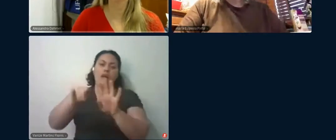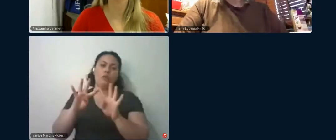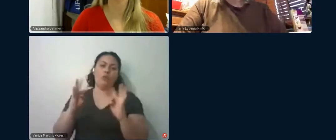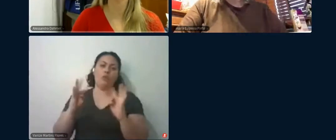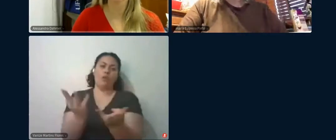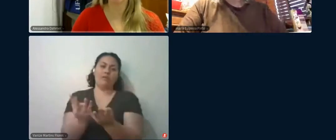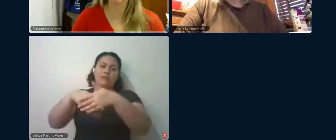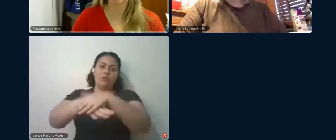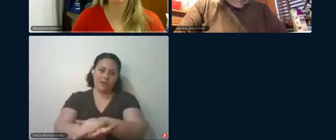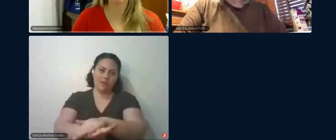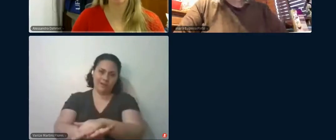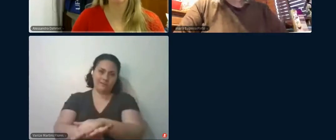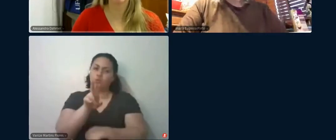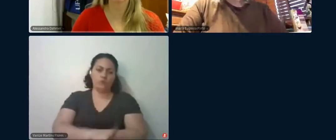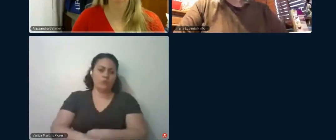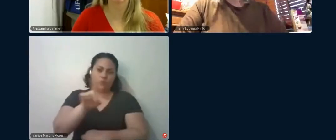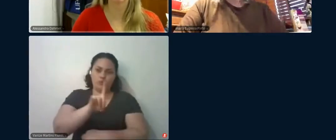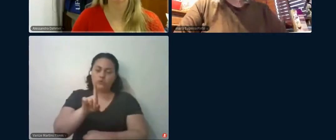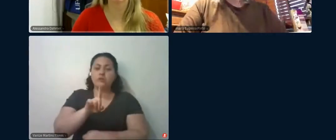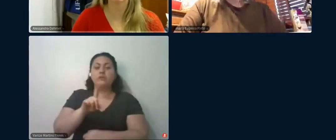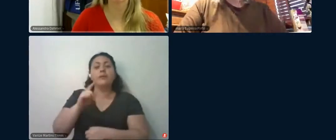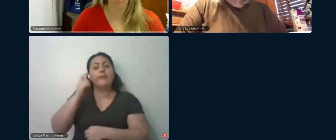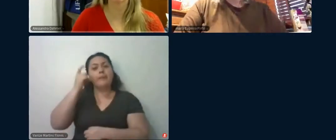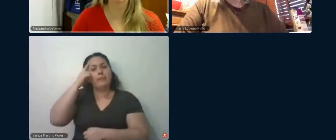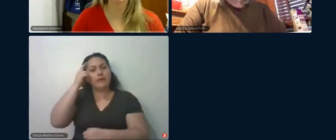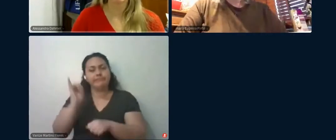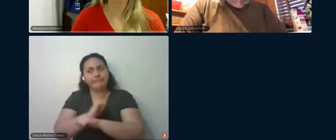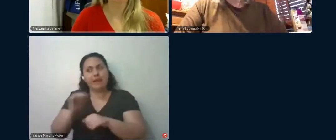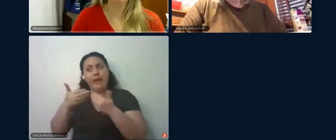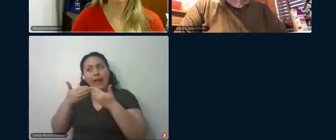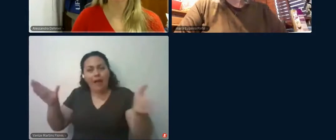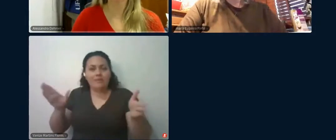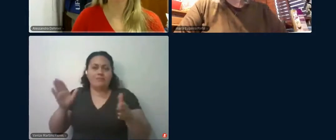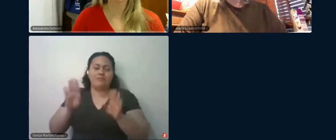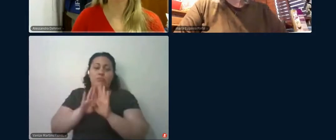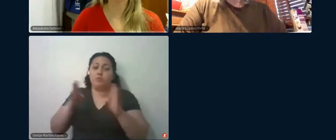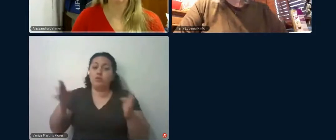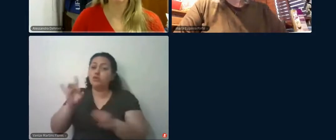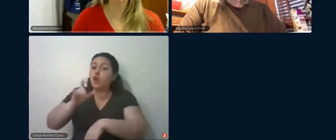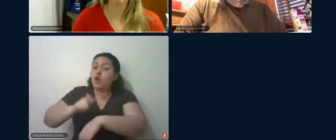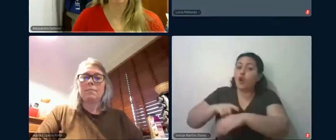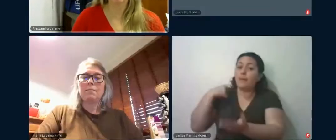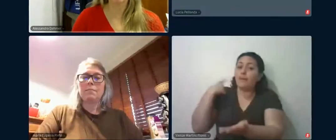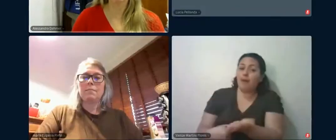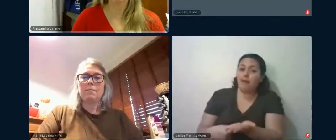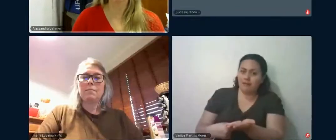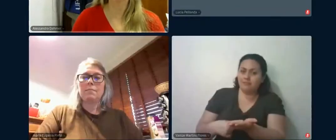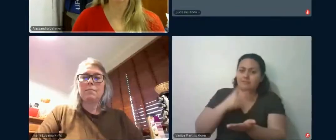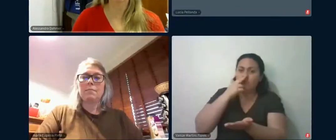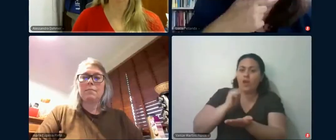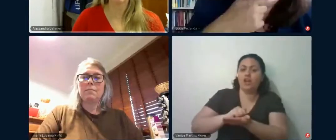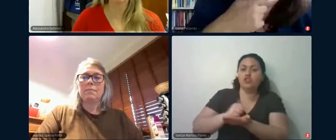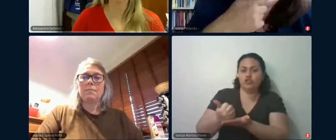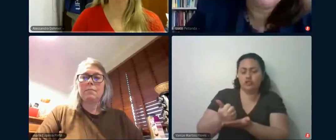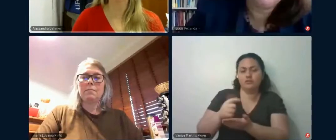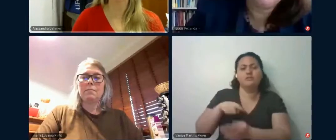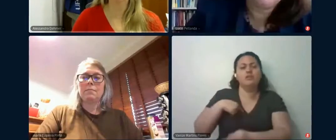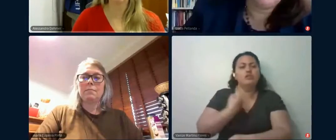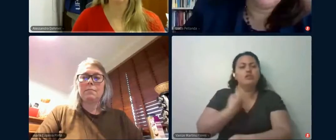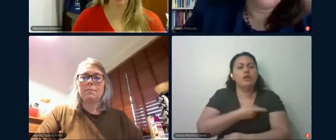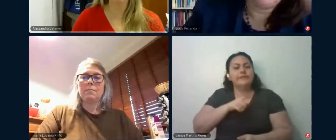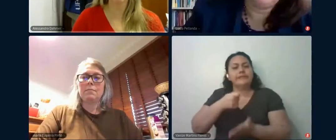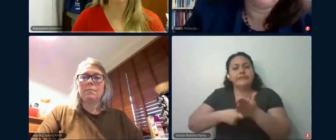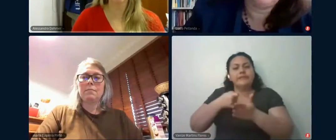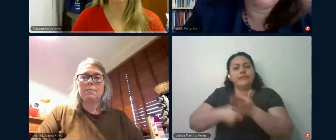biblioteca, só por agendamento, para não dar também aglomeração. Enfim, a gente tem trabalhado em várias frentes, pensando em